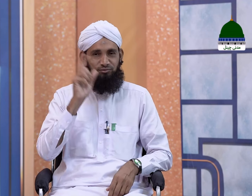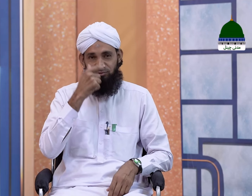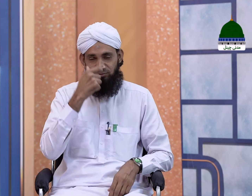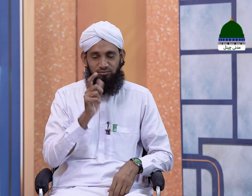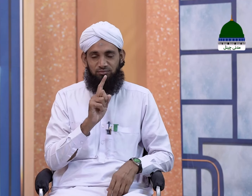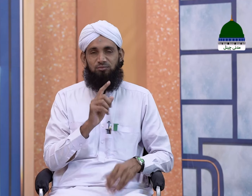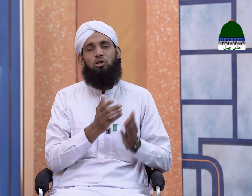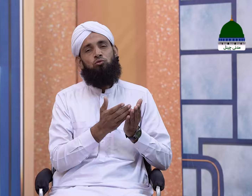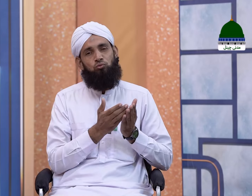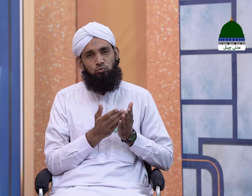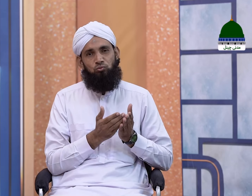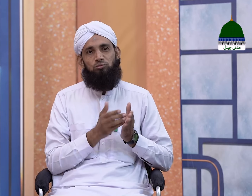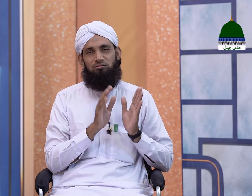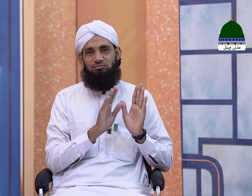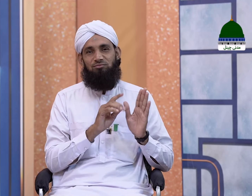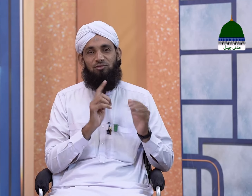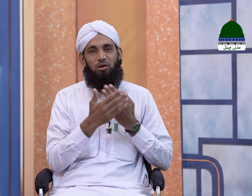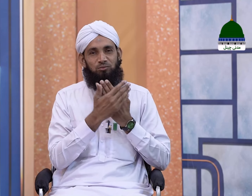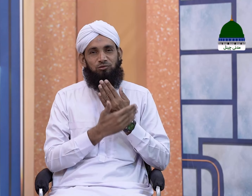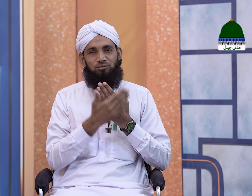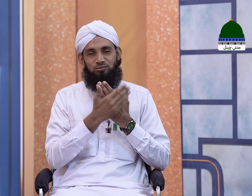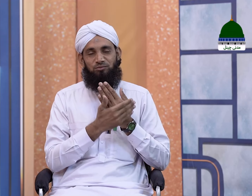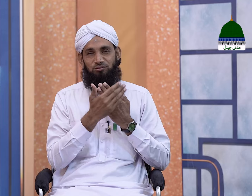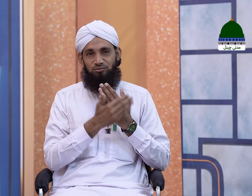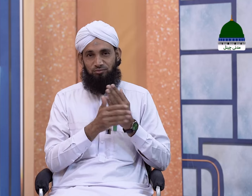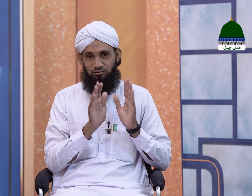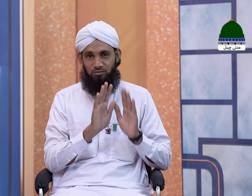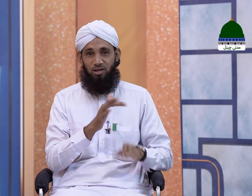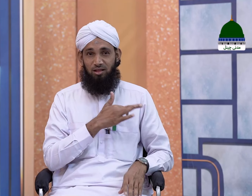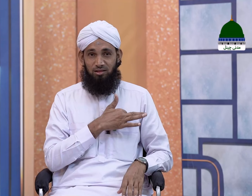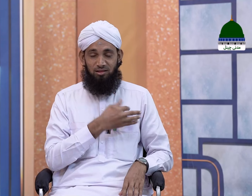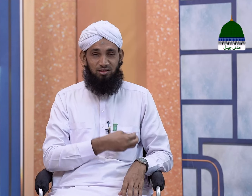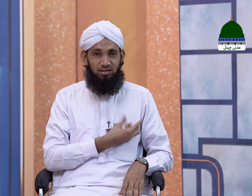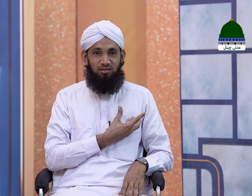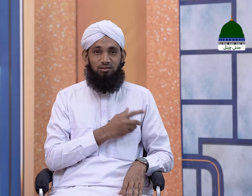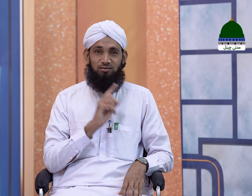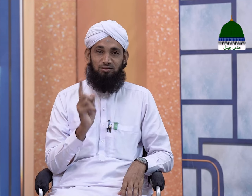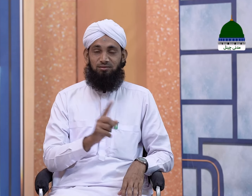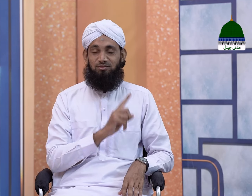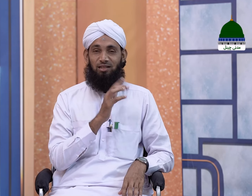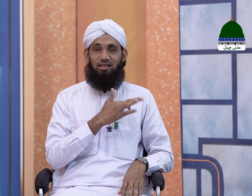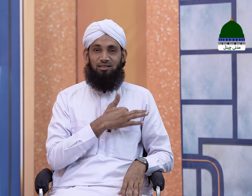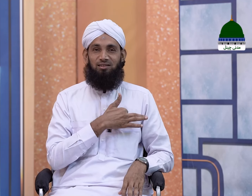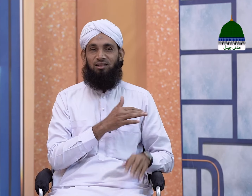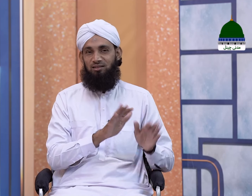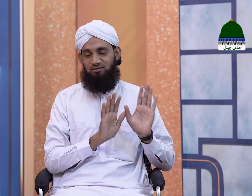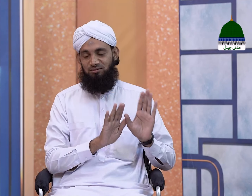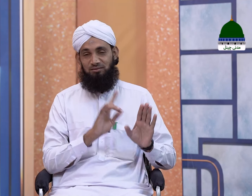آ کر ہمارے دل کو حوصلہ دے، دل جوئی کی باتیں کرے، تو یقیناً احساس ہوتا ہے کہ دین اسلام کا دیا